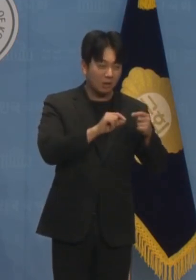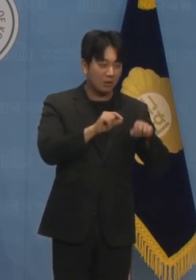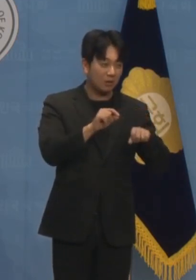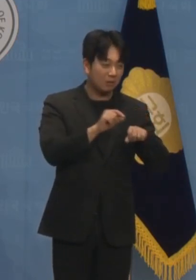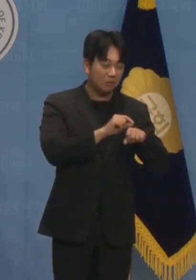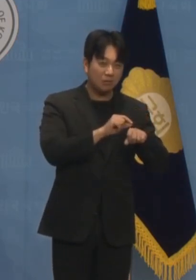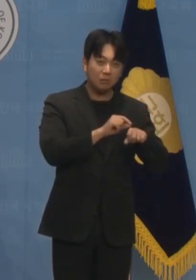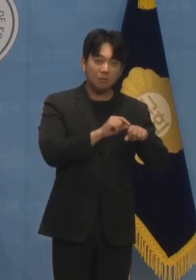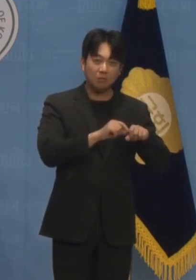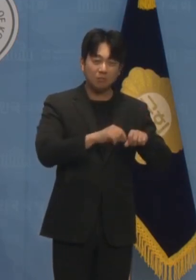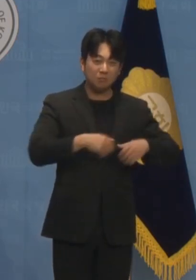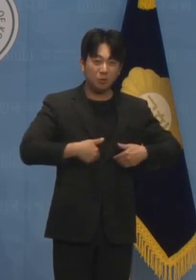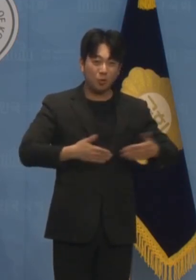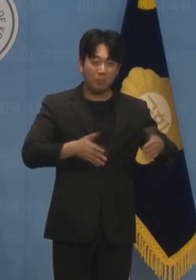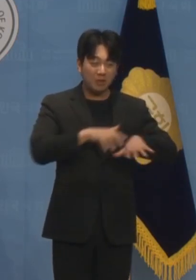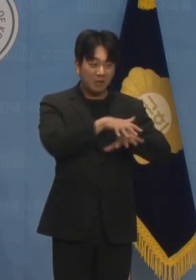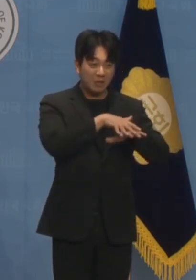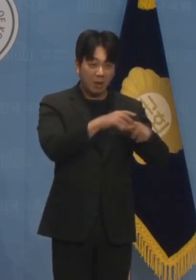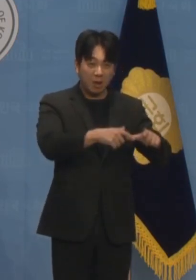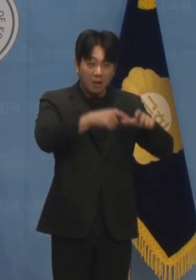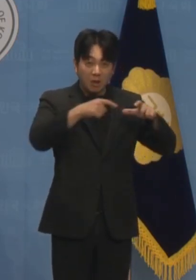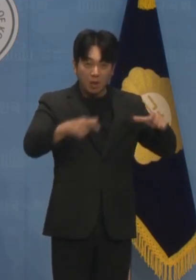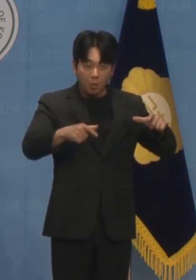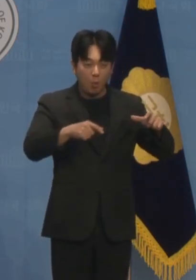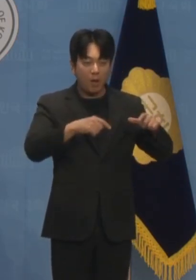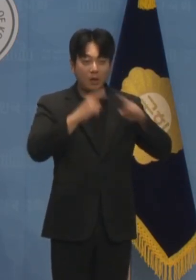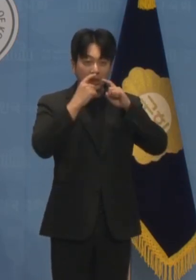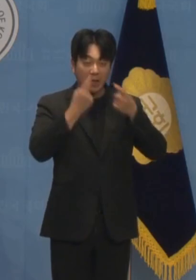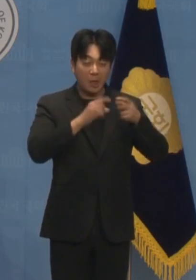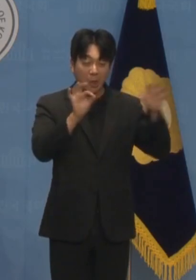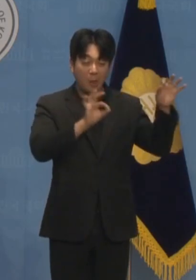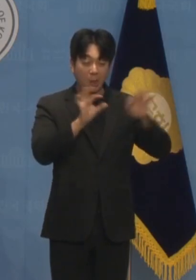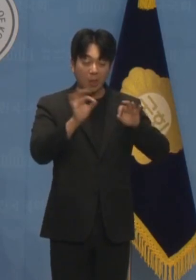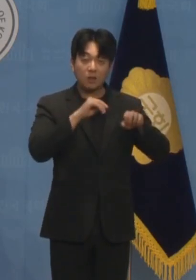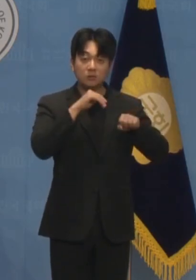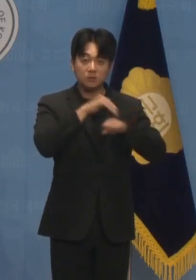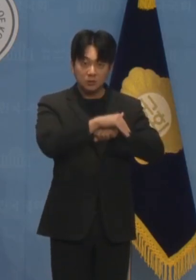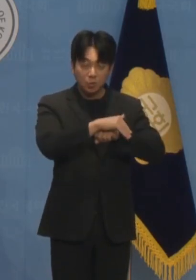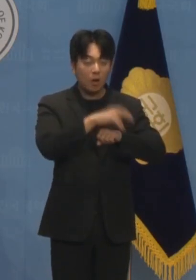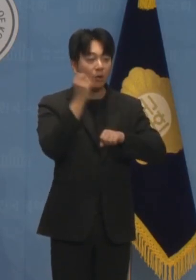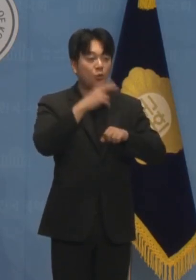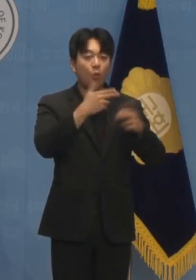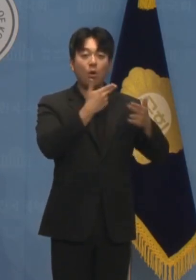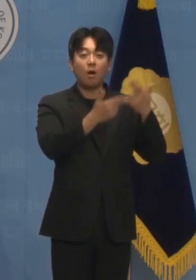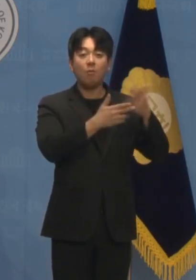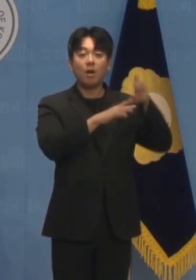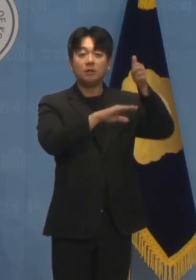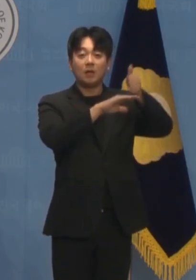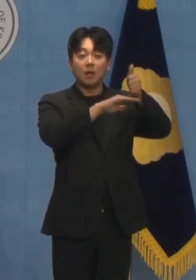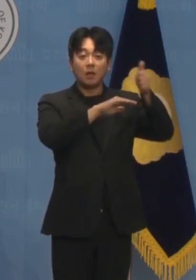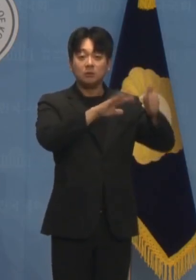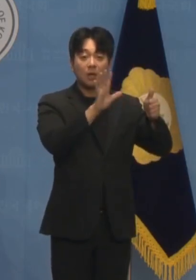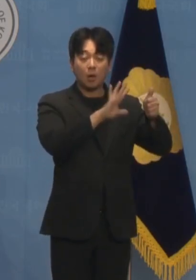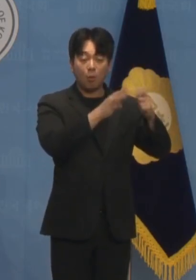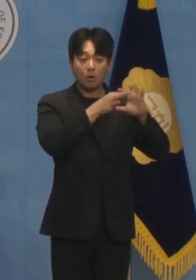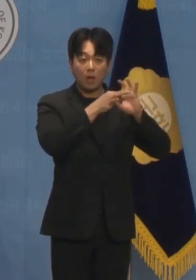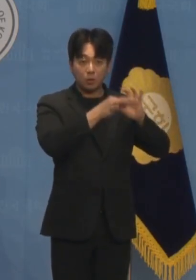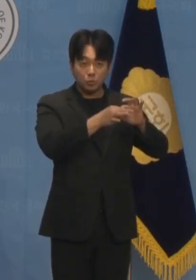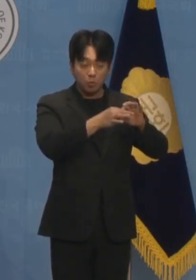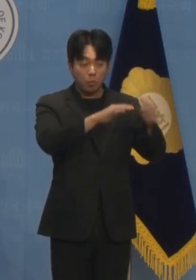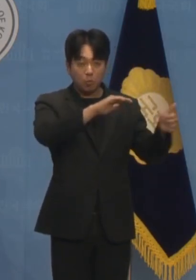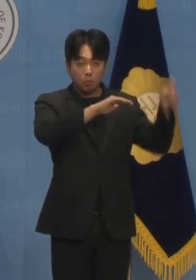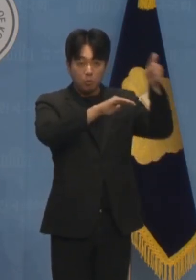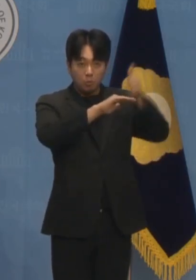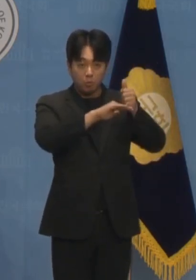회장들의 무분별한 연임 승인 등은 이경 회장의 3선 연임을 위한 사전 포석이라는